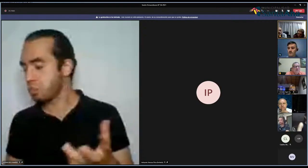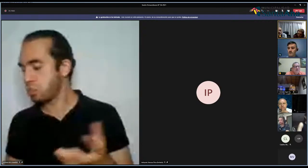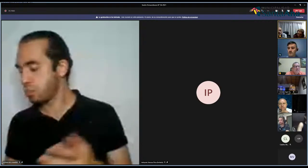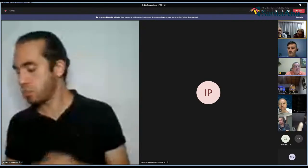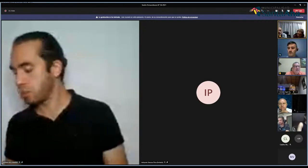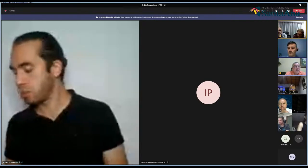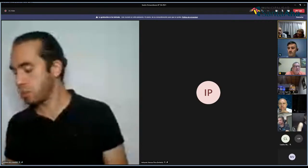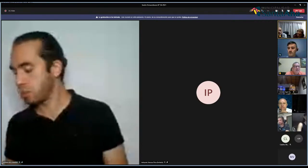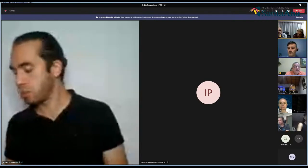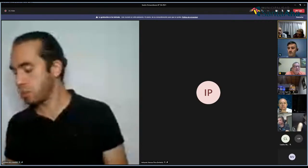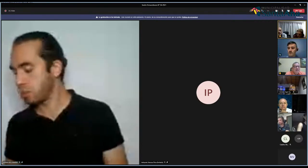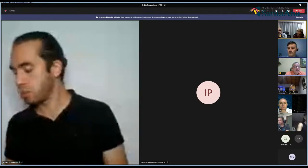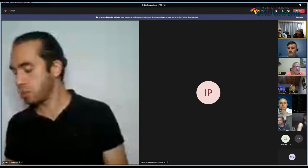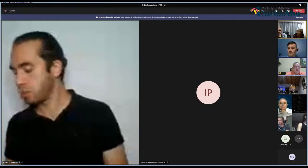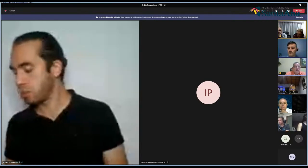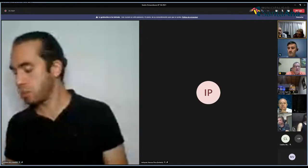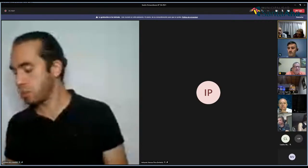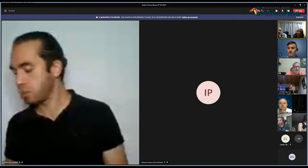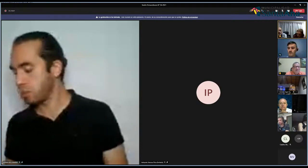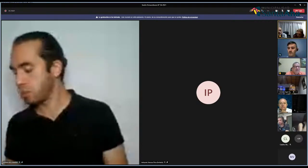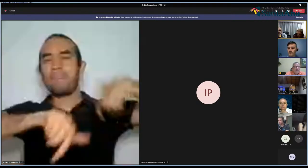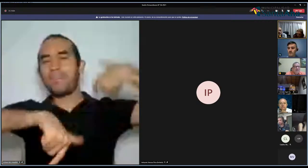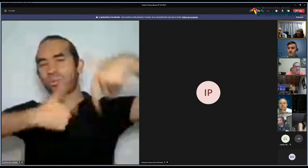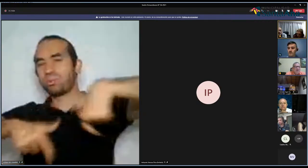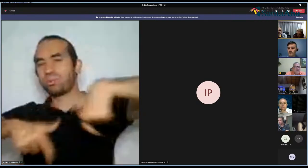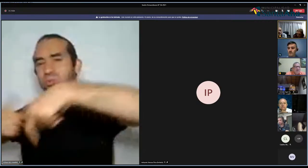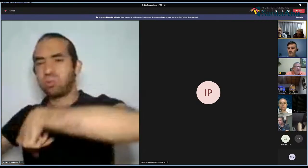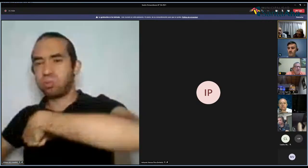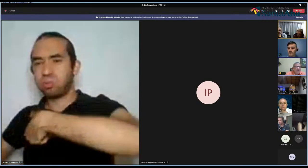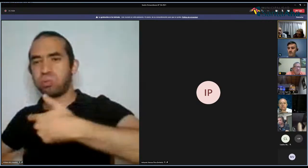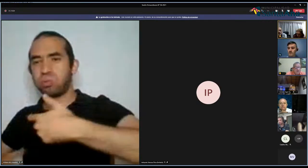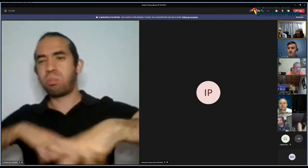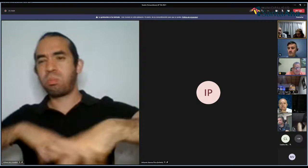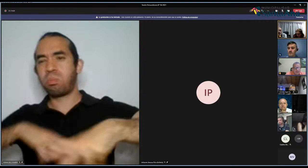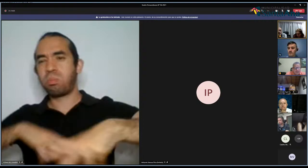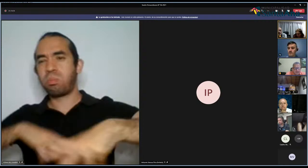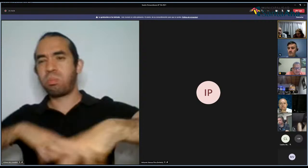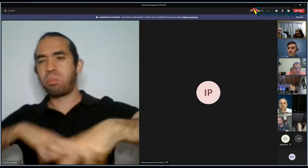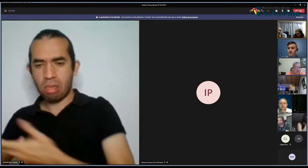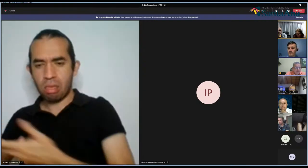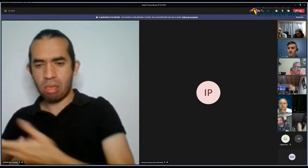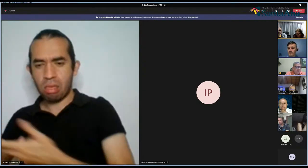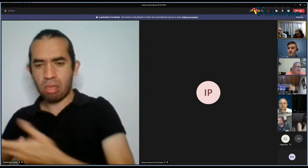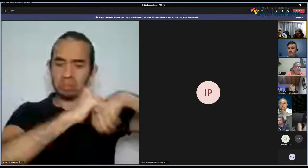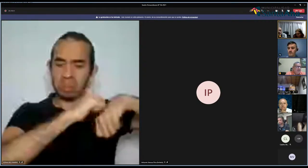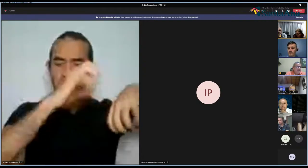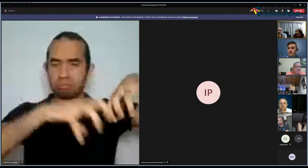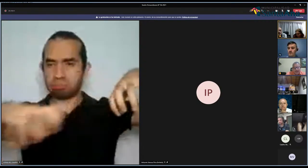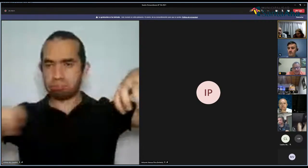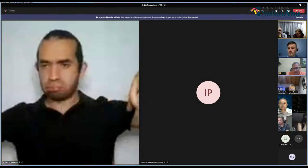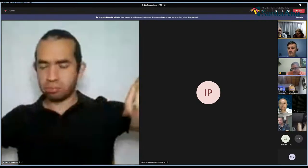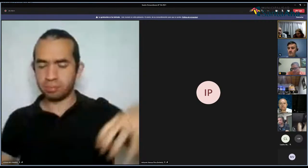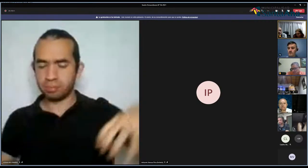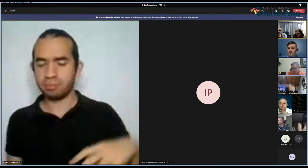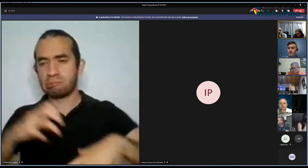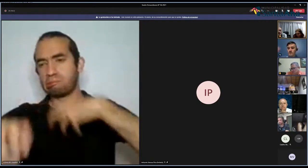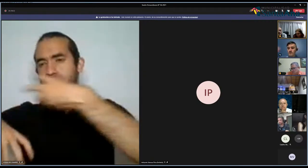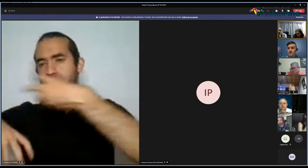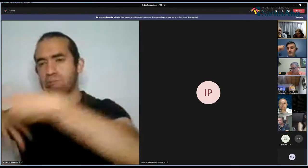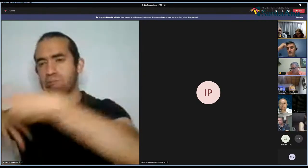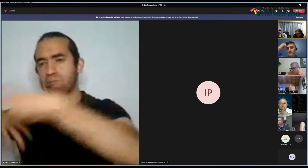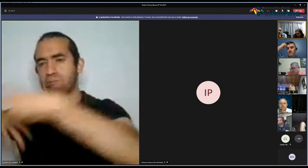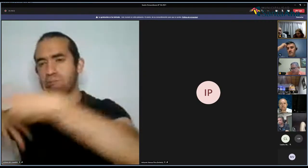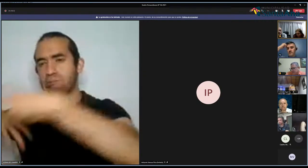escorrentía de basurales por entidad de lodos y lagos formentí de piedras entonces eso la idea era buscar un